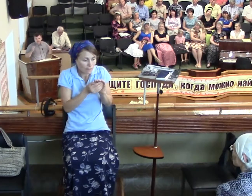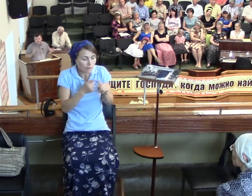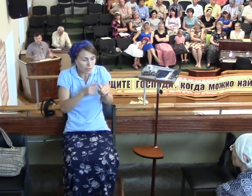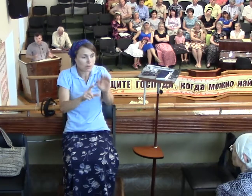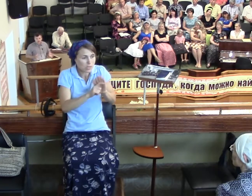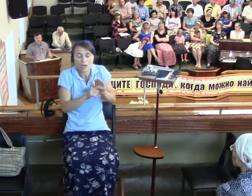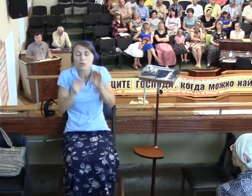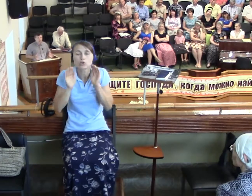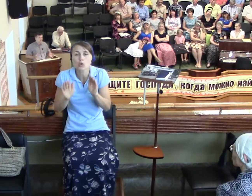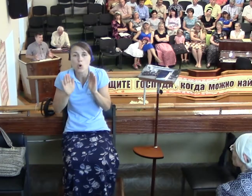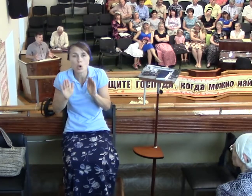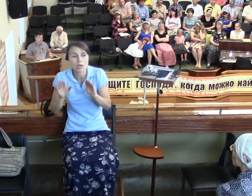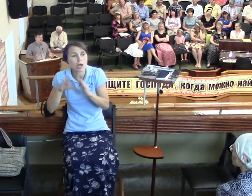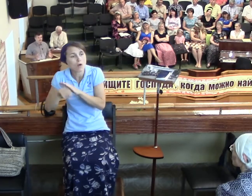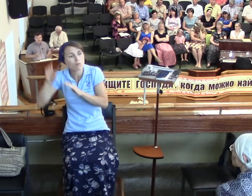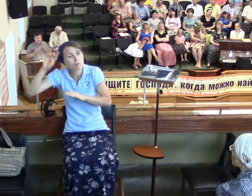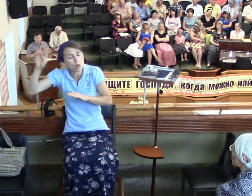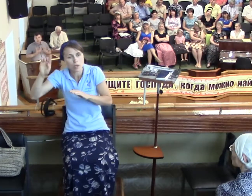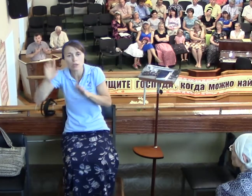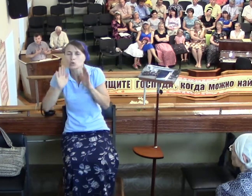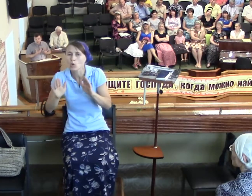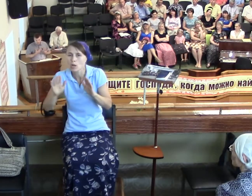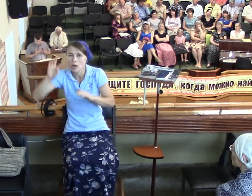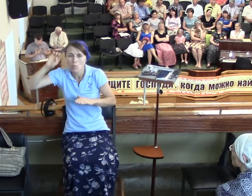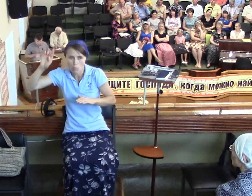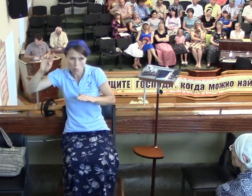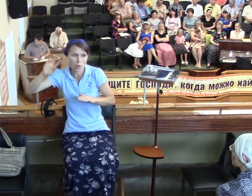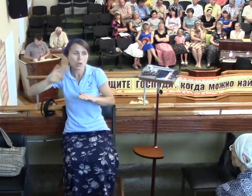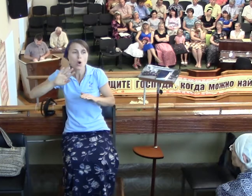найти спасение. Только в Боге можем найти покой для